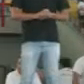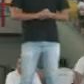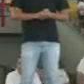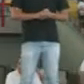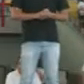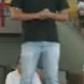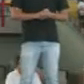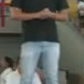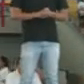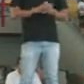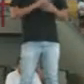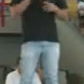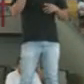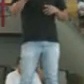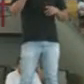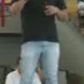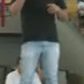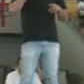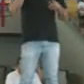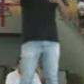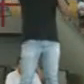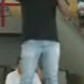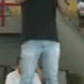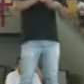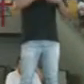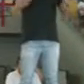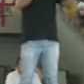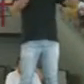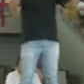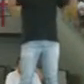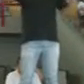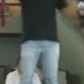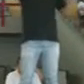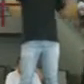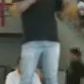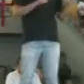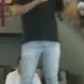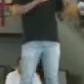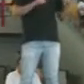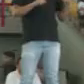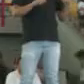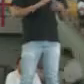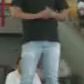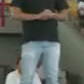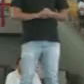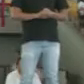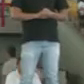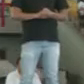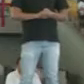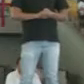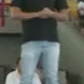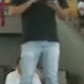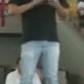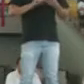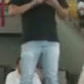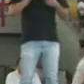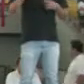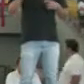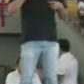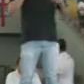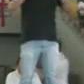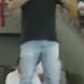é a parte que já está na apostila de vocês, certo? E o que eu trouxe diferente